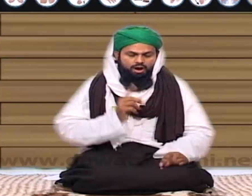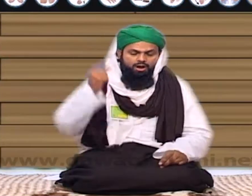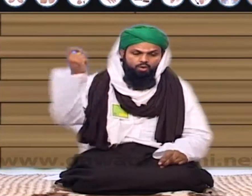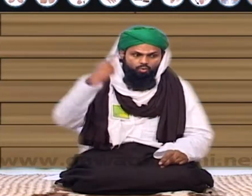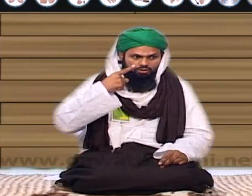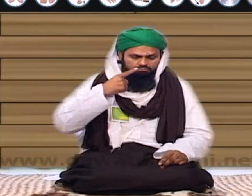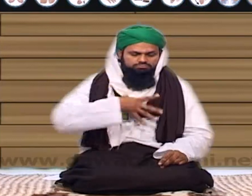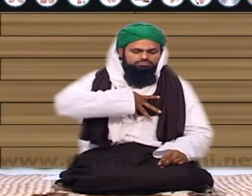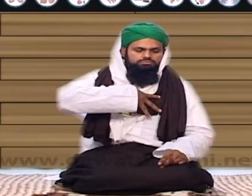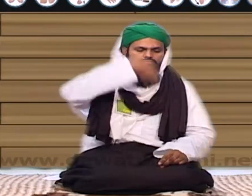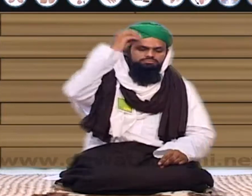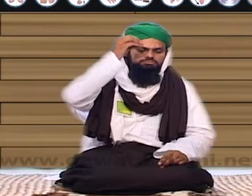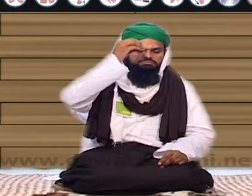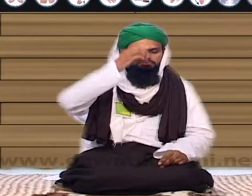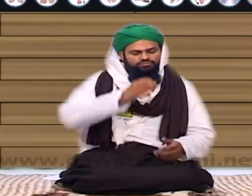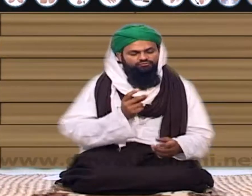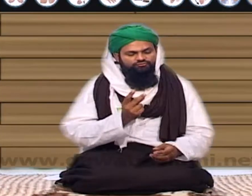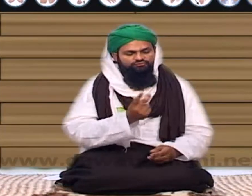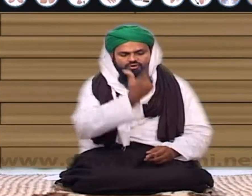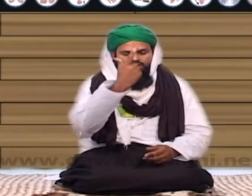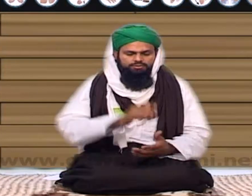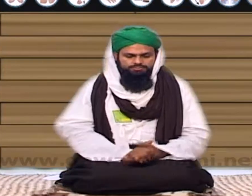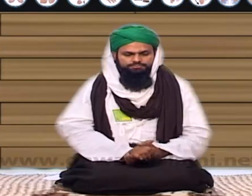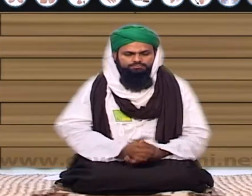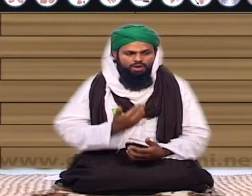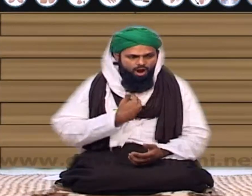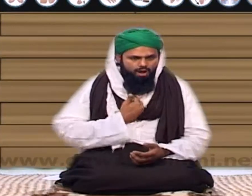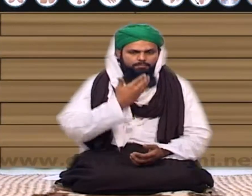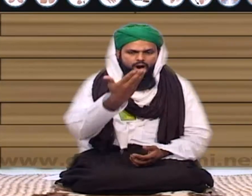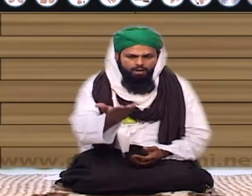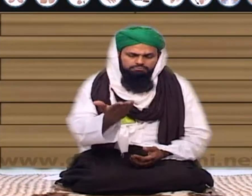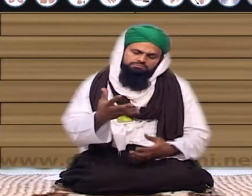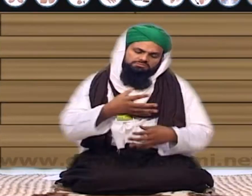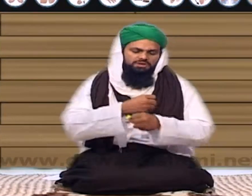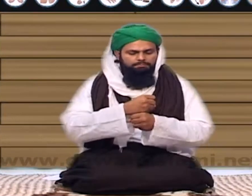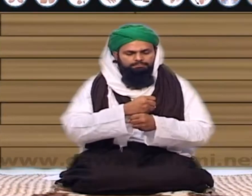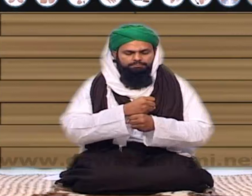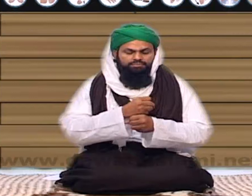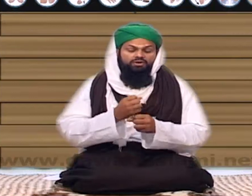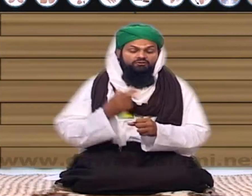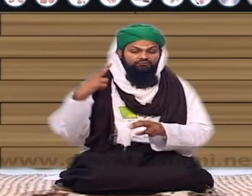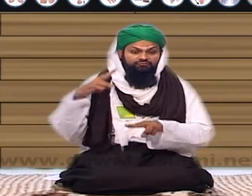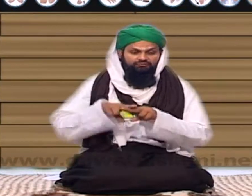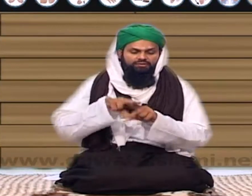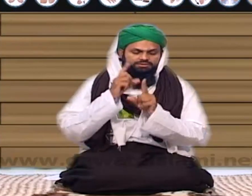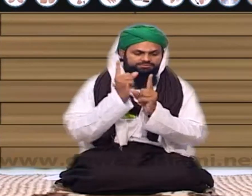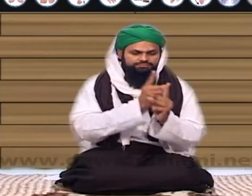کہ کب اشارہ ہو اور سزائے موت دے دی جائے، وہ آپ ہوں یا میں ہوں، فرشتے تعاقب میں لگے